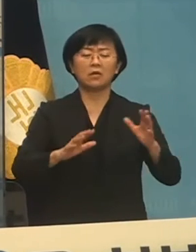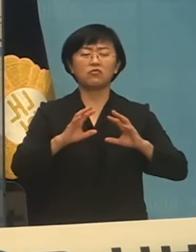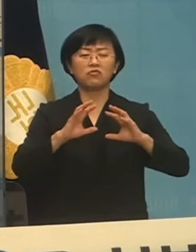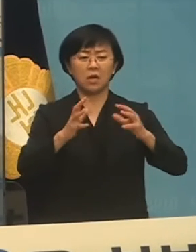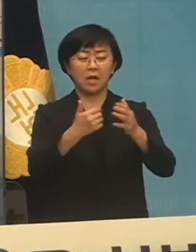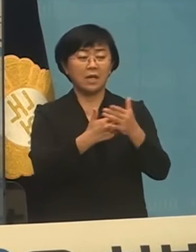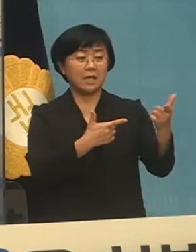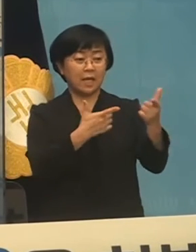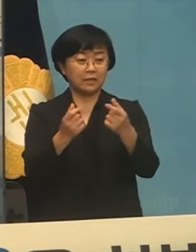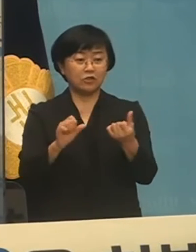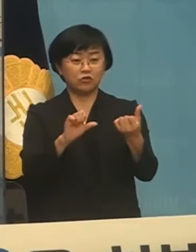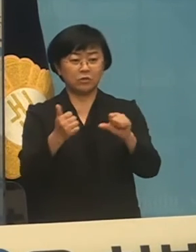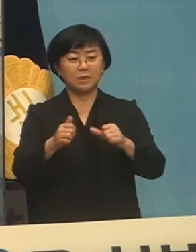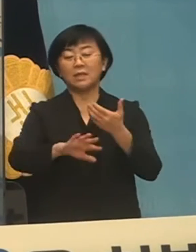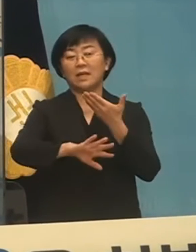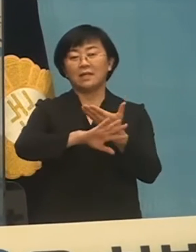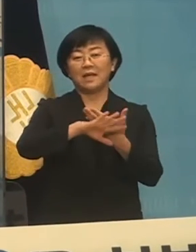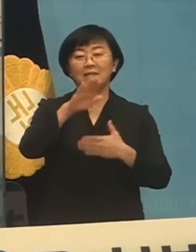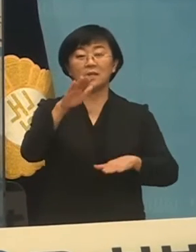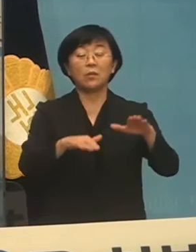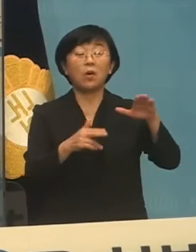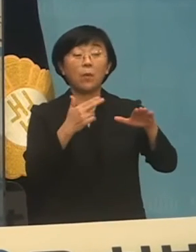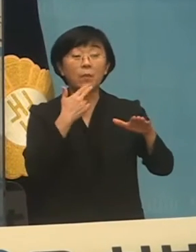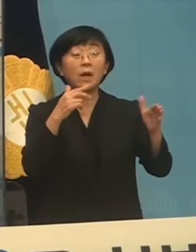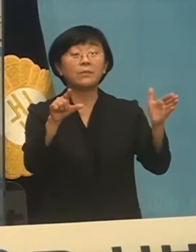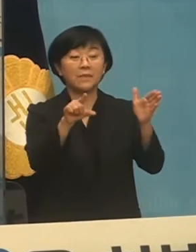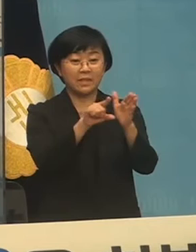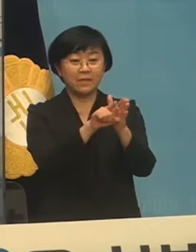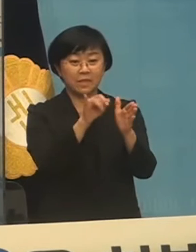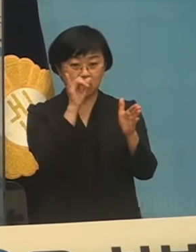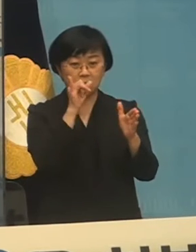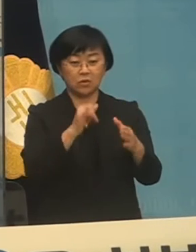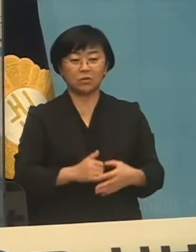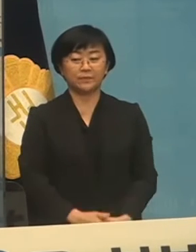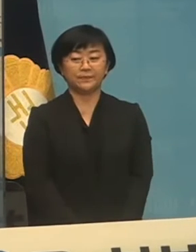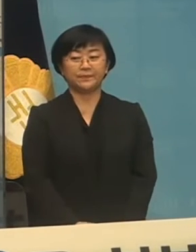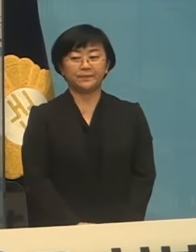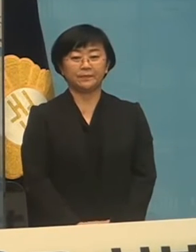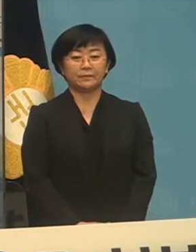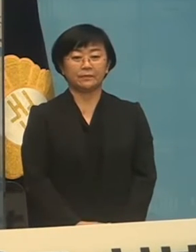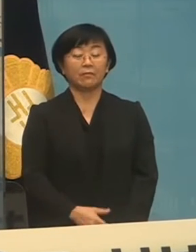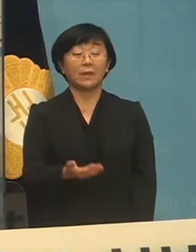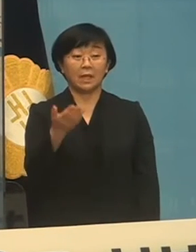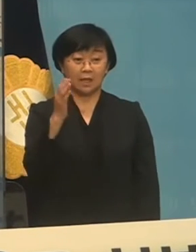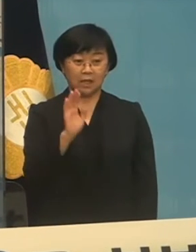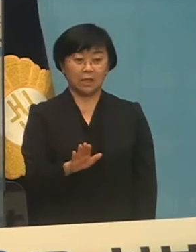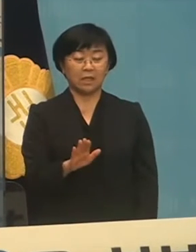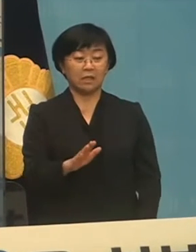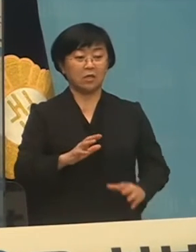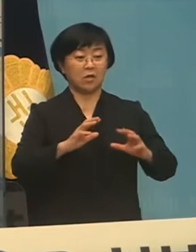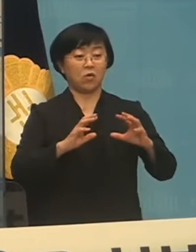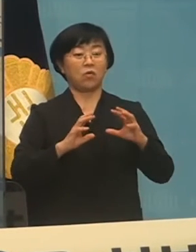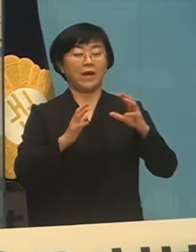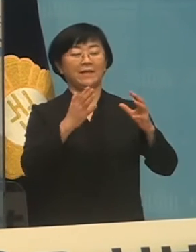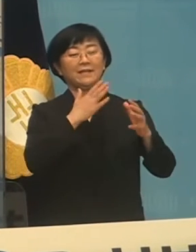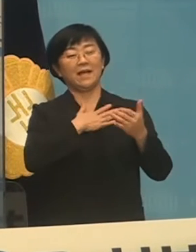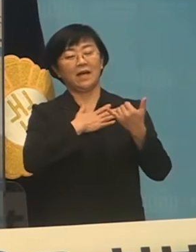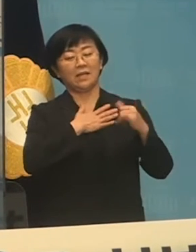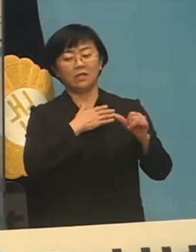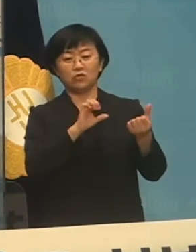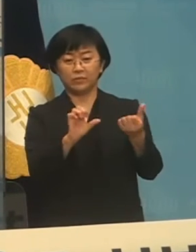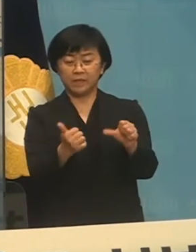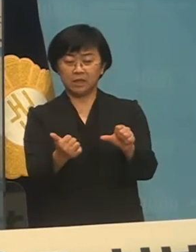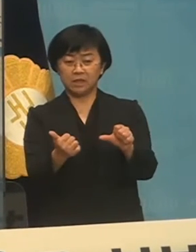국가가 같은 죽음을 다르게 차별하지 않을 것이라는 믿음이 있었습니다. 그런데 국가는 제 아이의